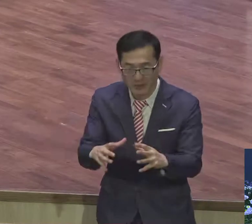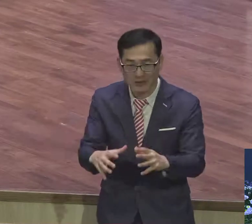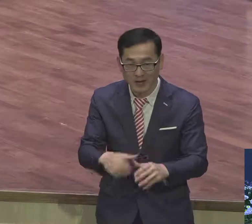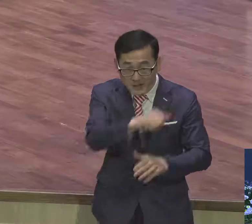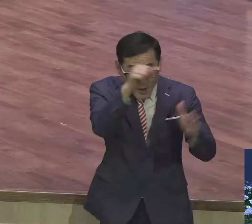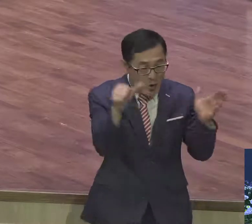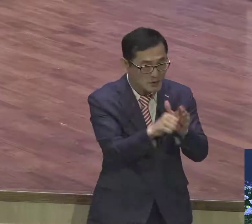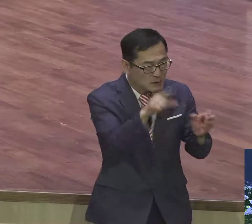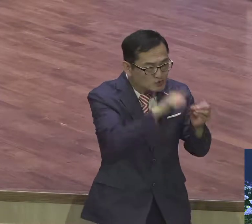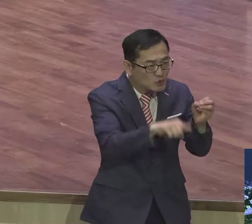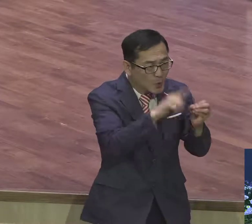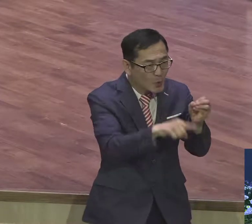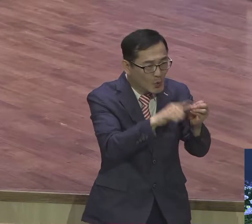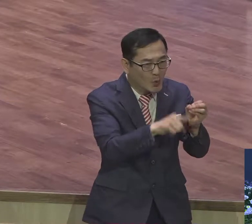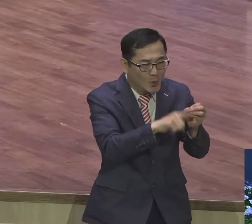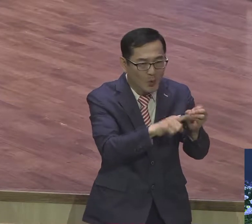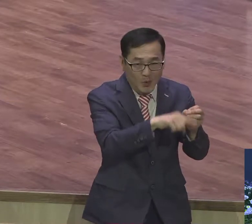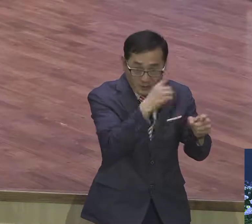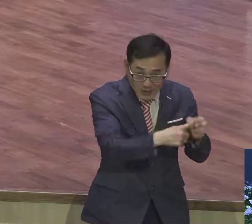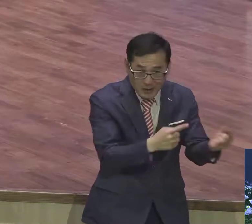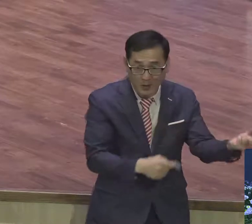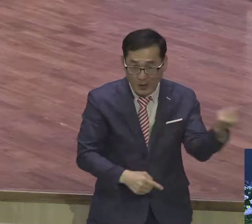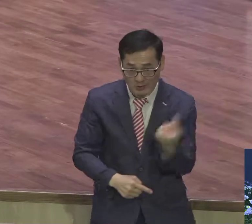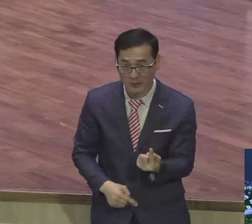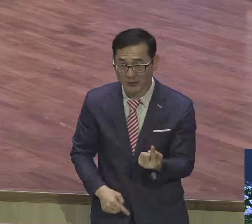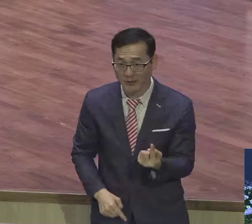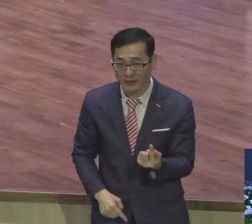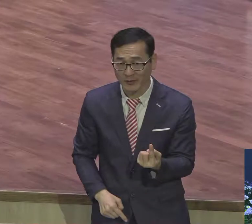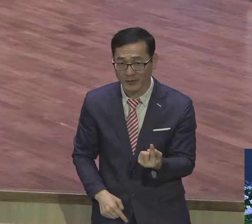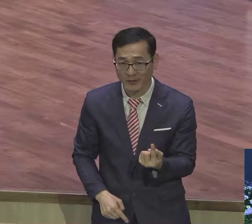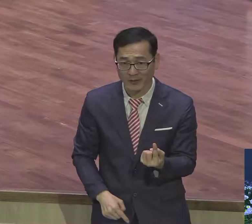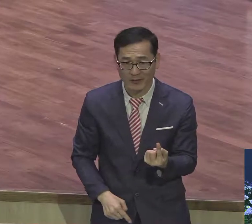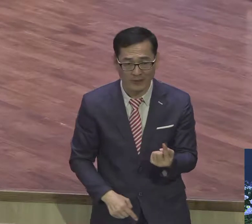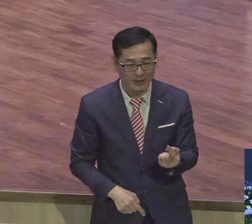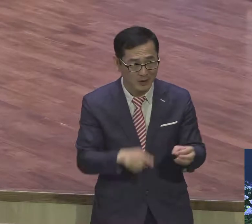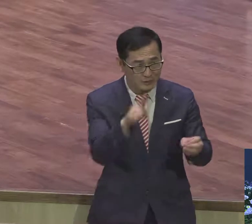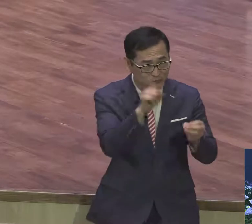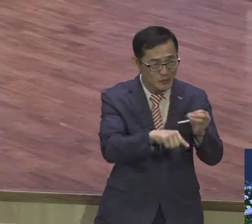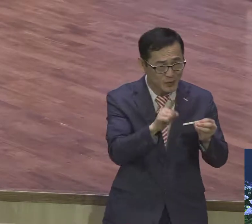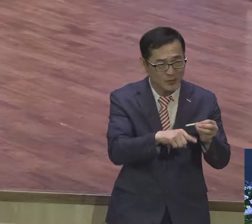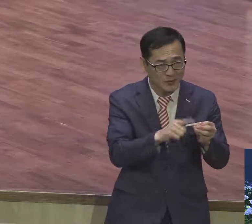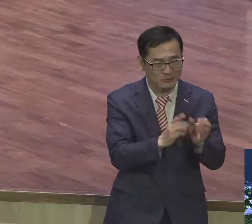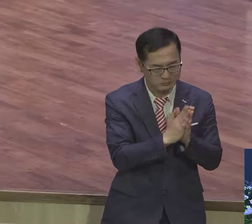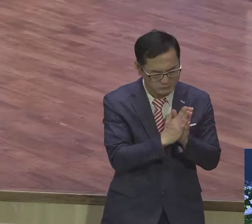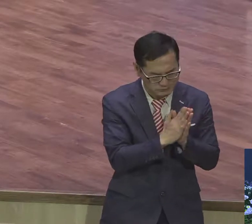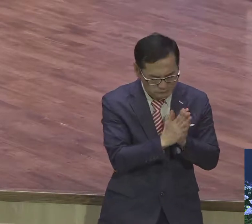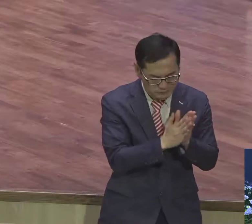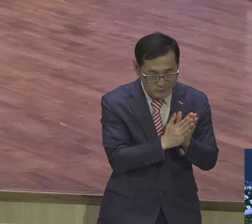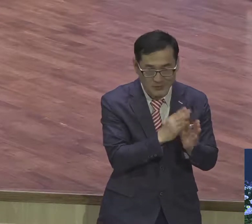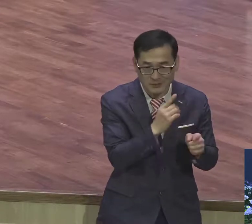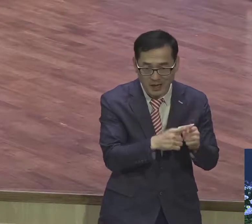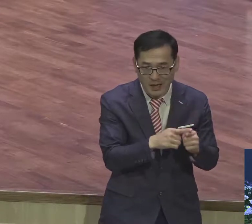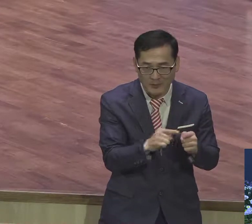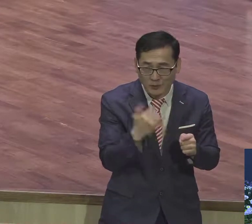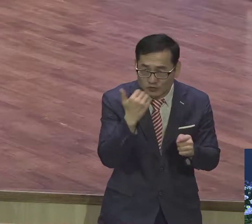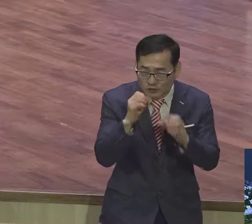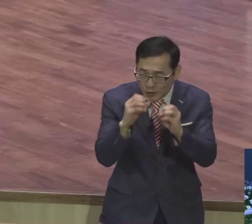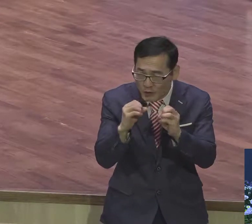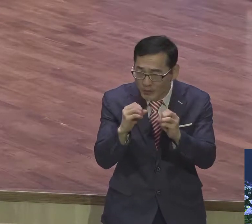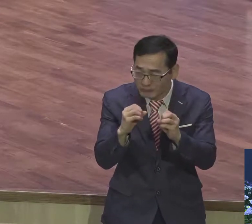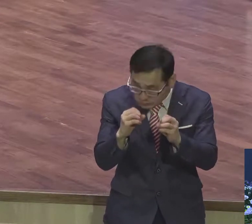다니다가 어른 힘든이 생겨서 어느 전도자 통해서